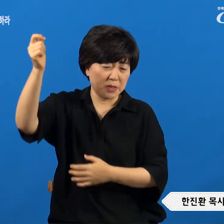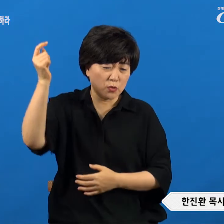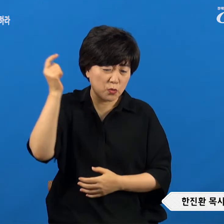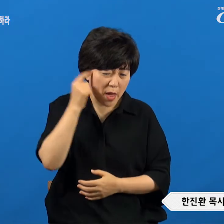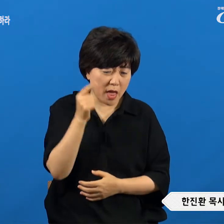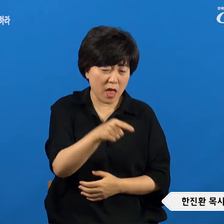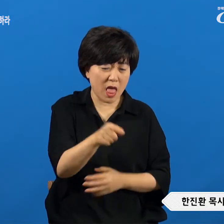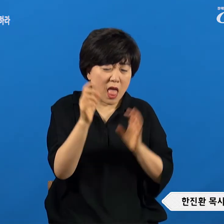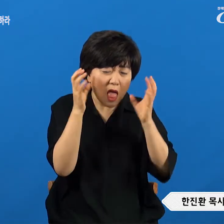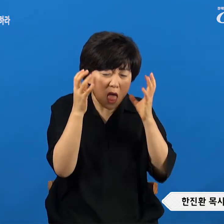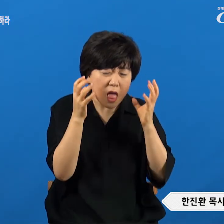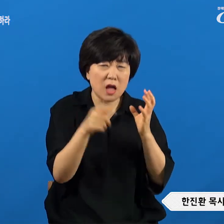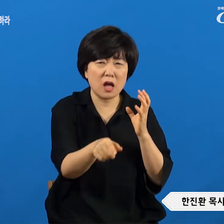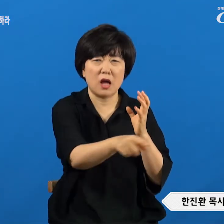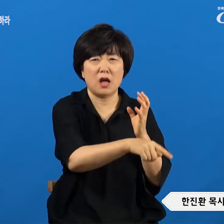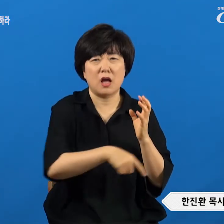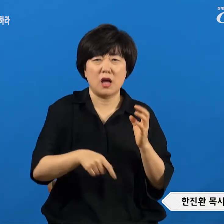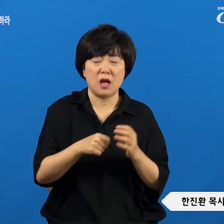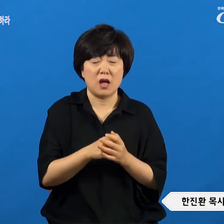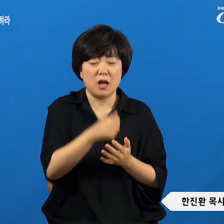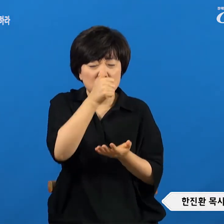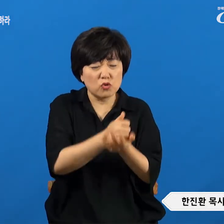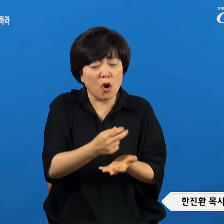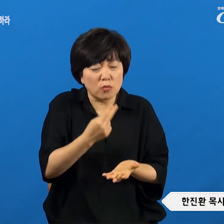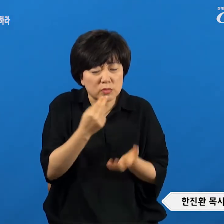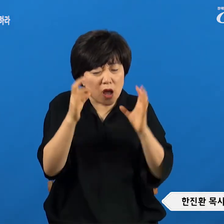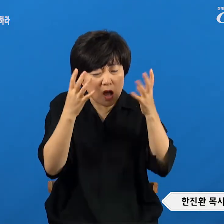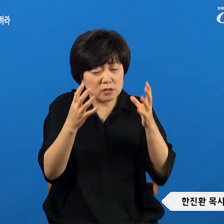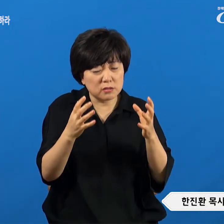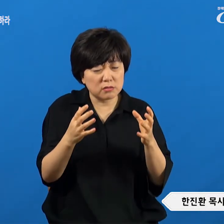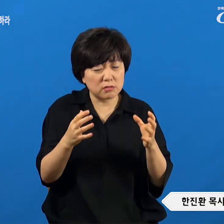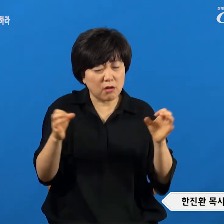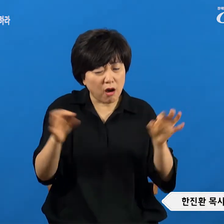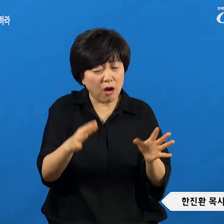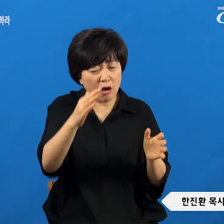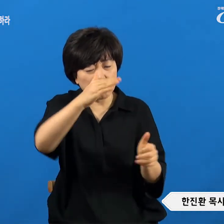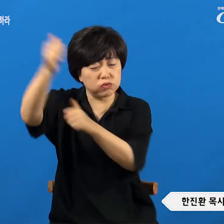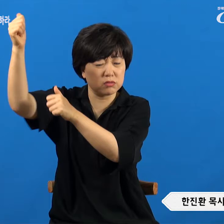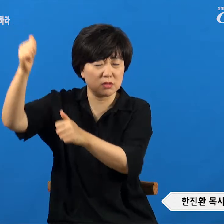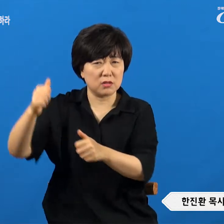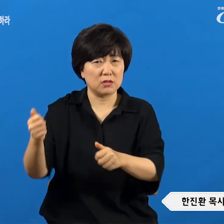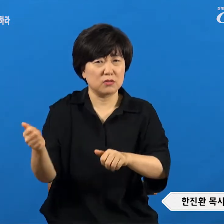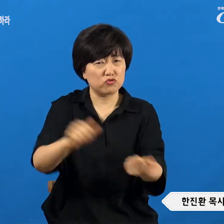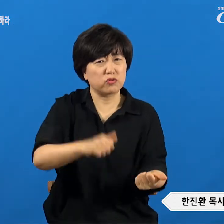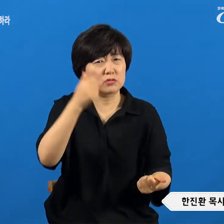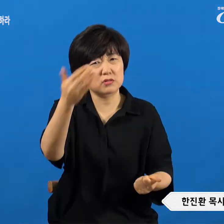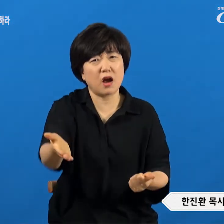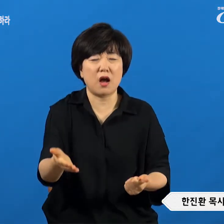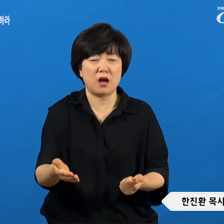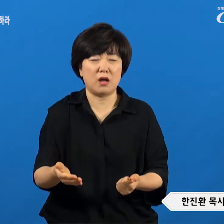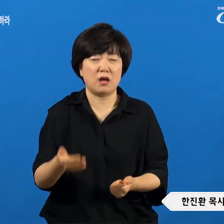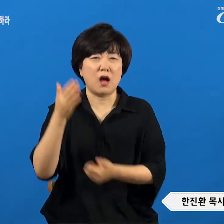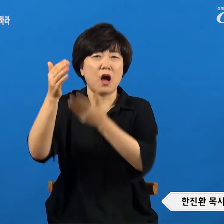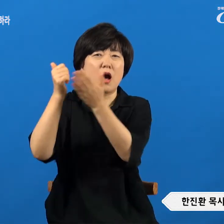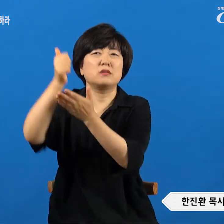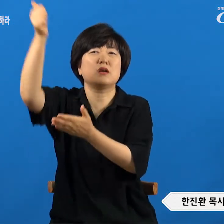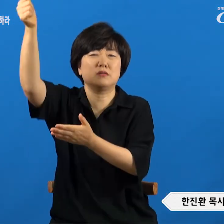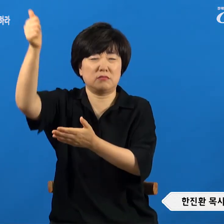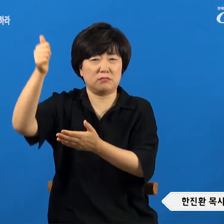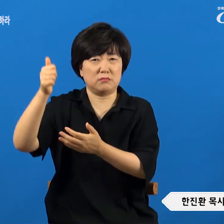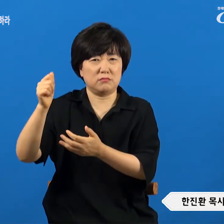그렇게 불러가셨을까? 그럽니다. 그 말이 맞습니까? 하나님이 불러가셨기